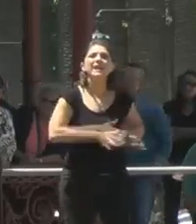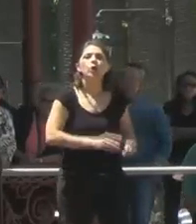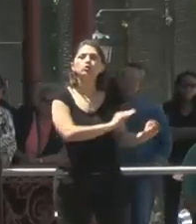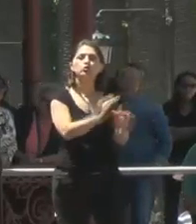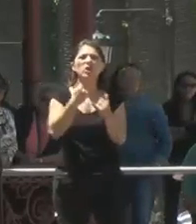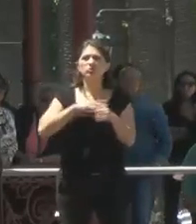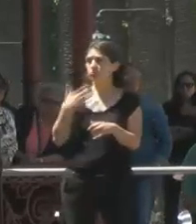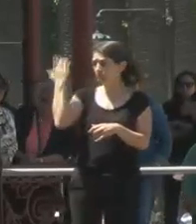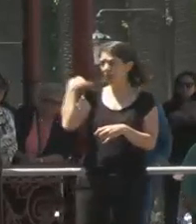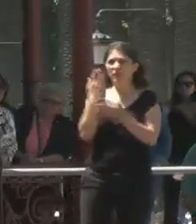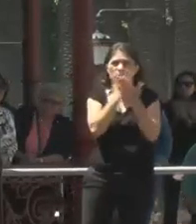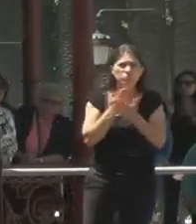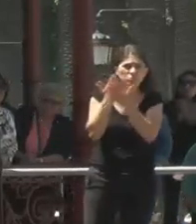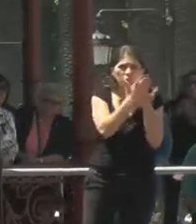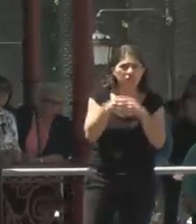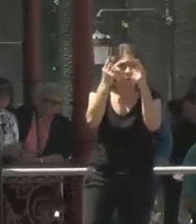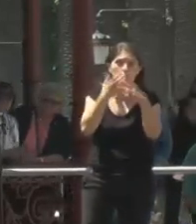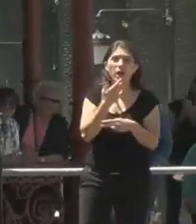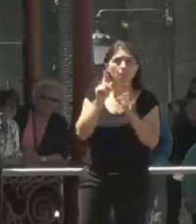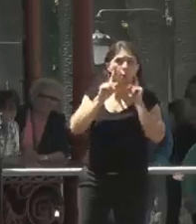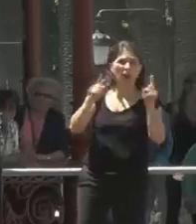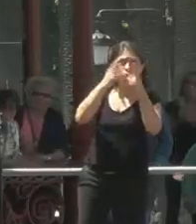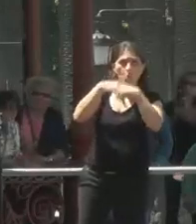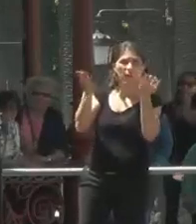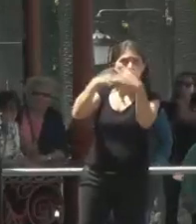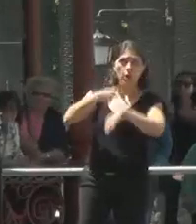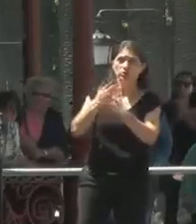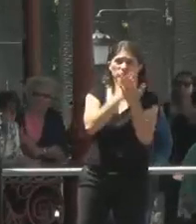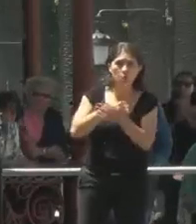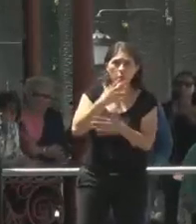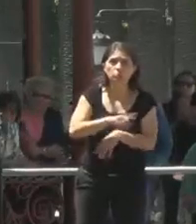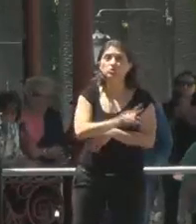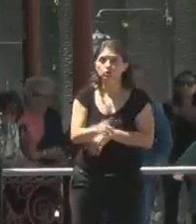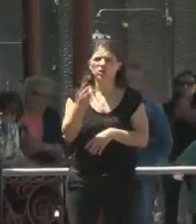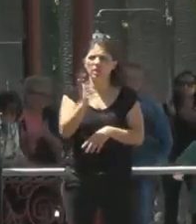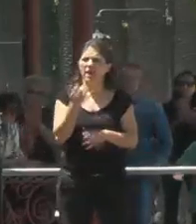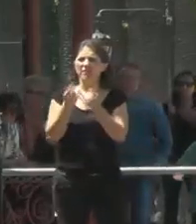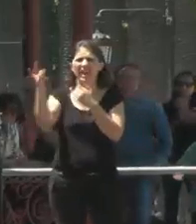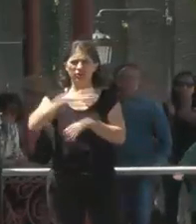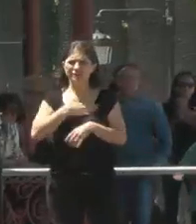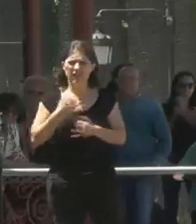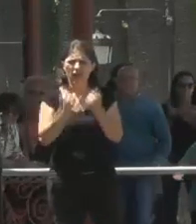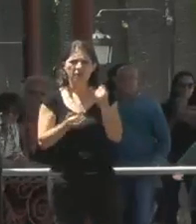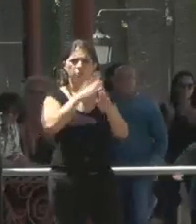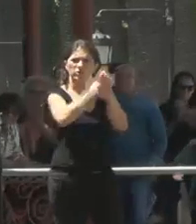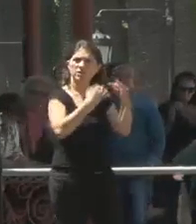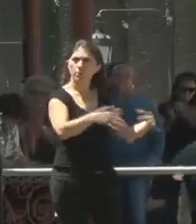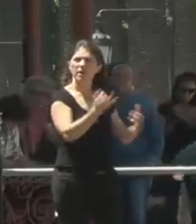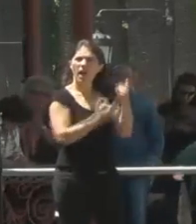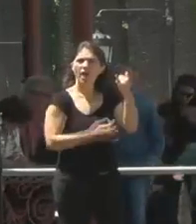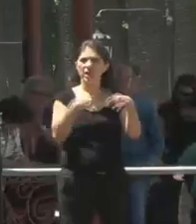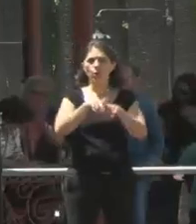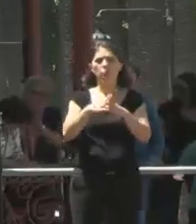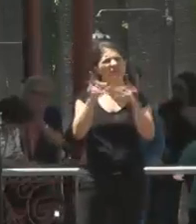estudiado de non haber universidade pública. E o que queren acabar? Queren acabar con que os fillos das clases populares podan ter o mismo acceso e o mismo dereito